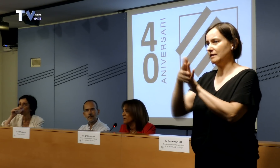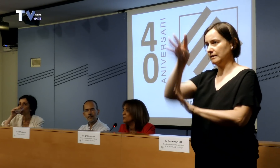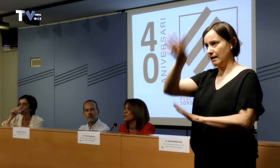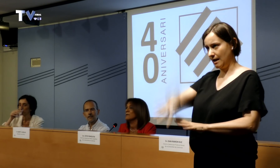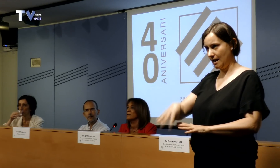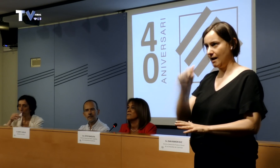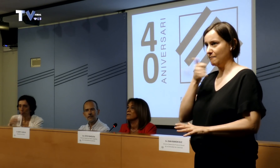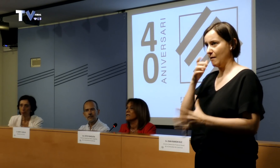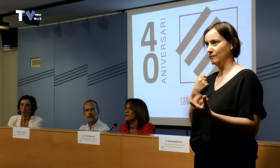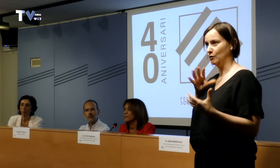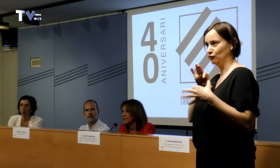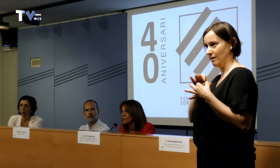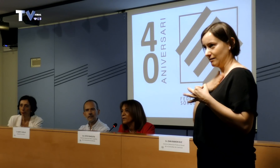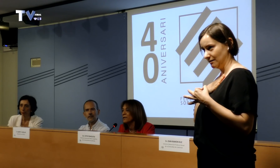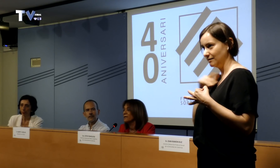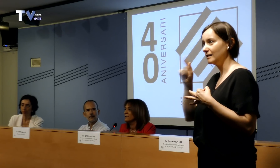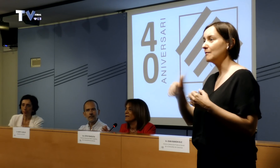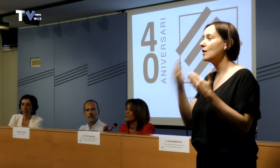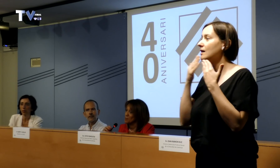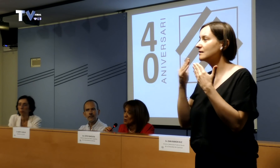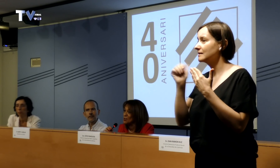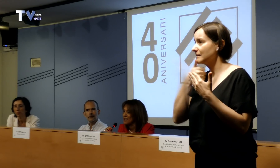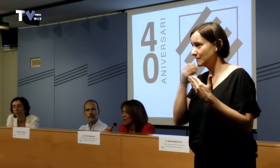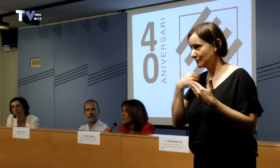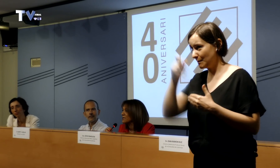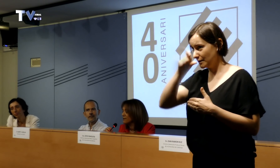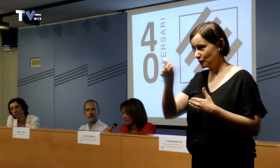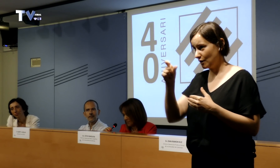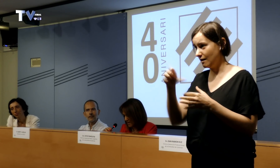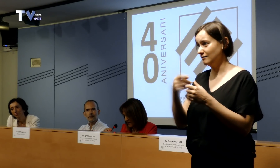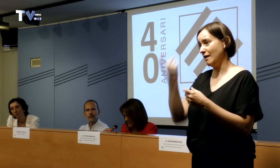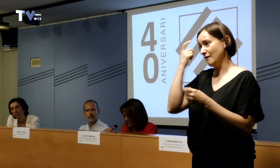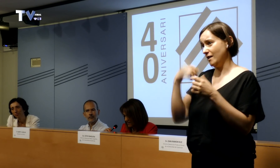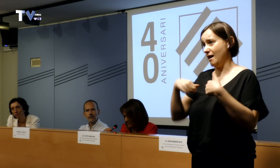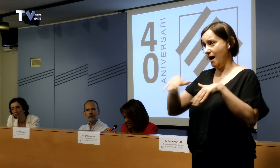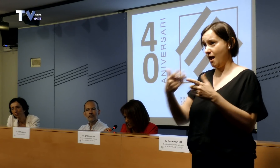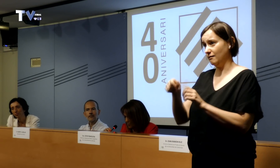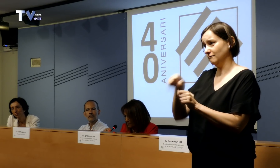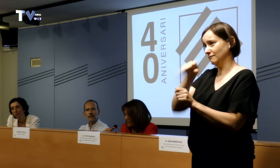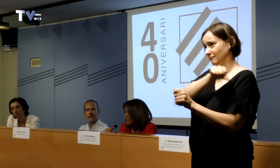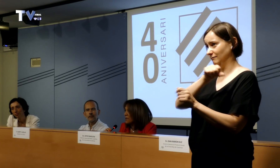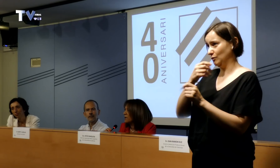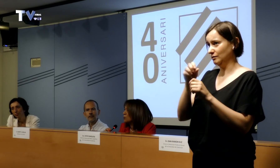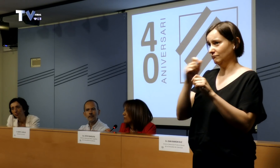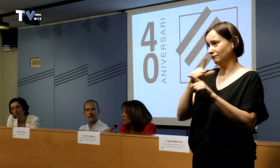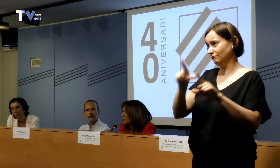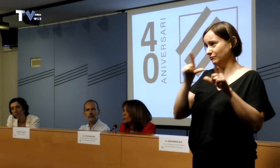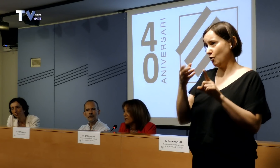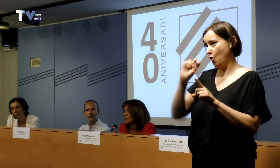amb nosaltres, i agrair també a les persones que l'han precedida en aquesta relació. Us felicito per aquests